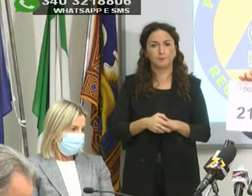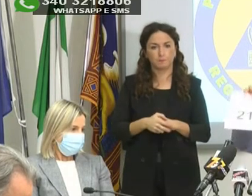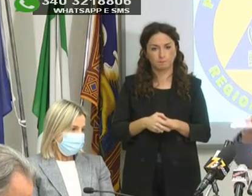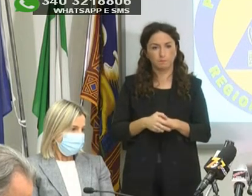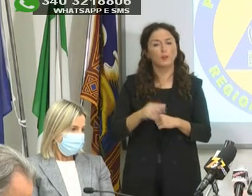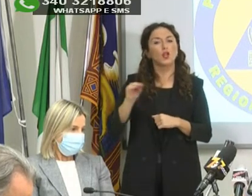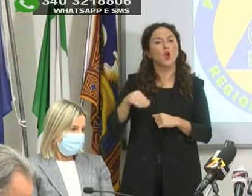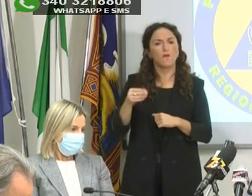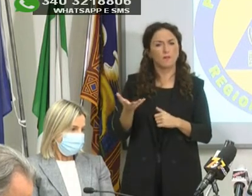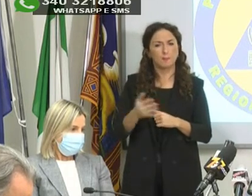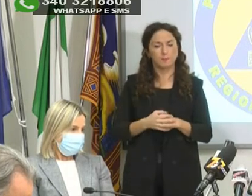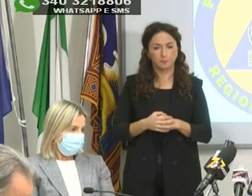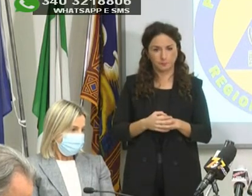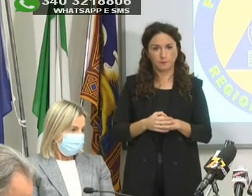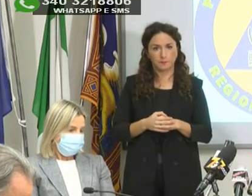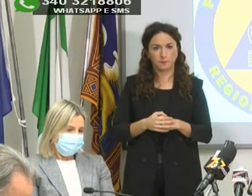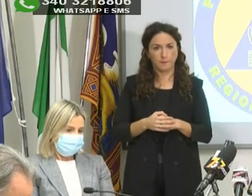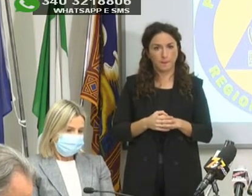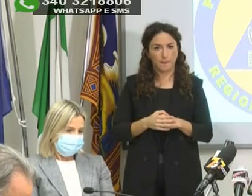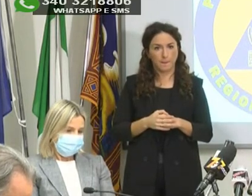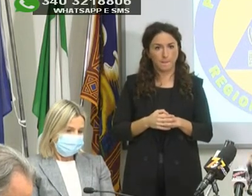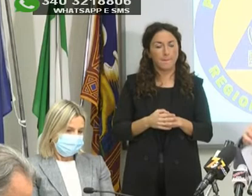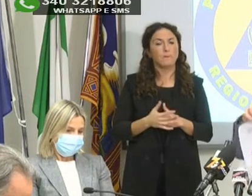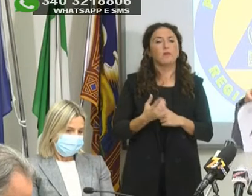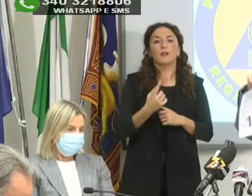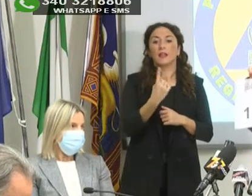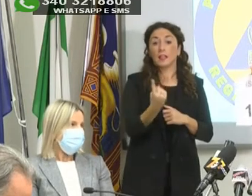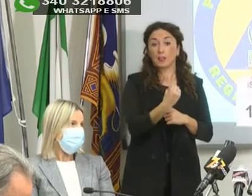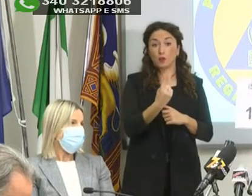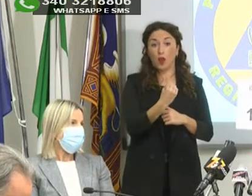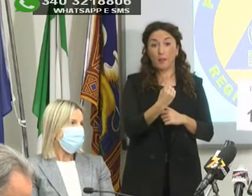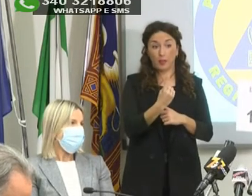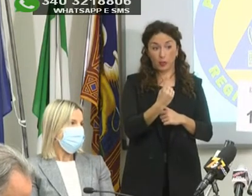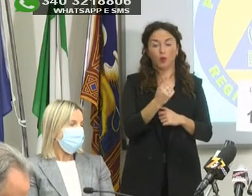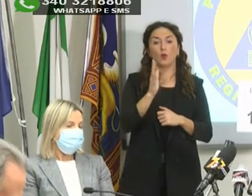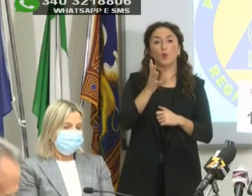E dove sono? In isolamento